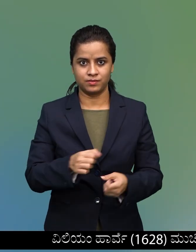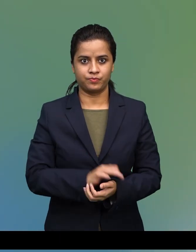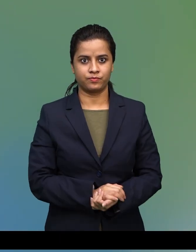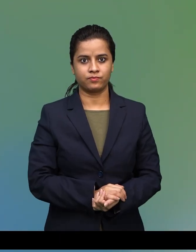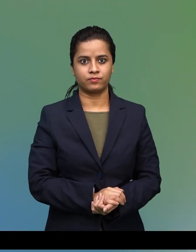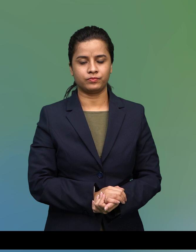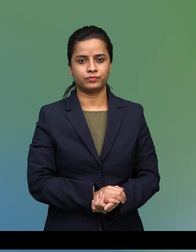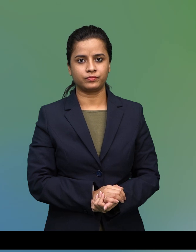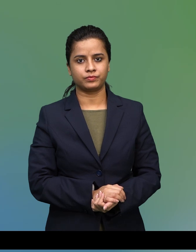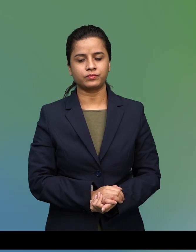ರಕ್ತ.